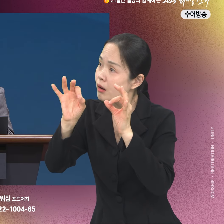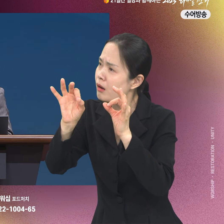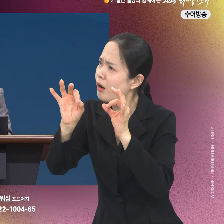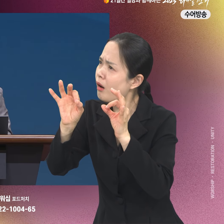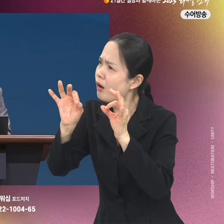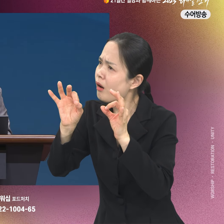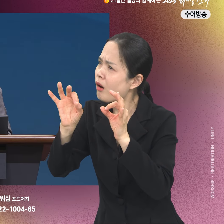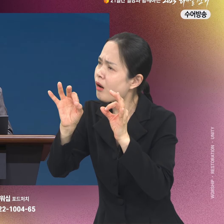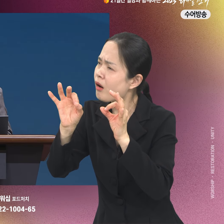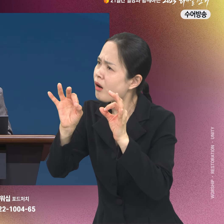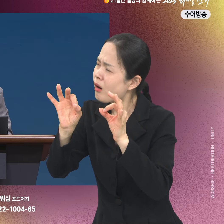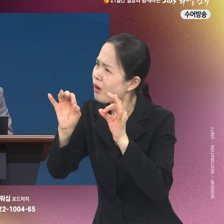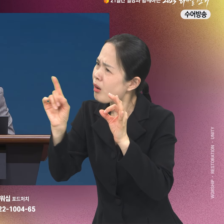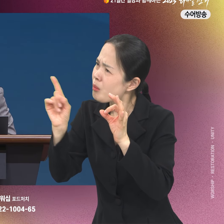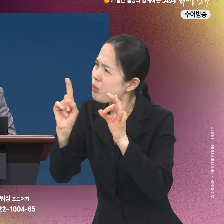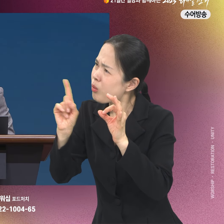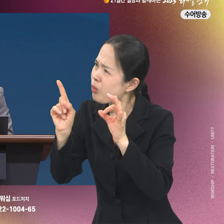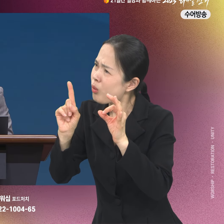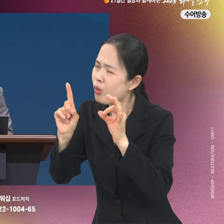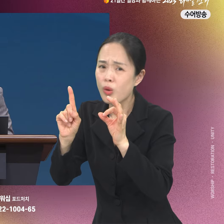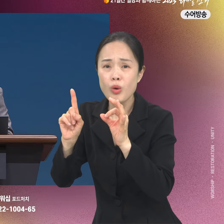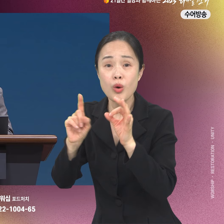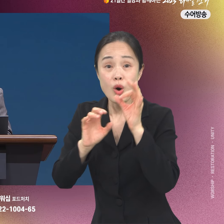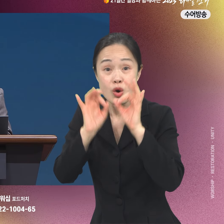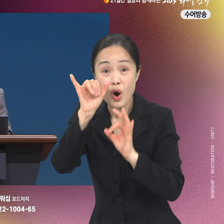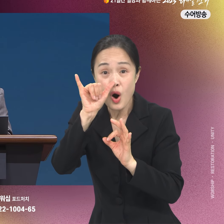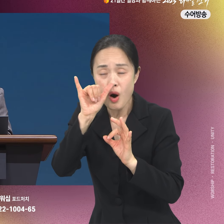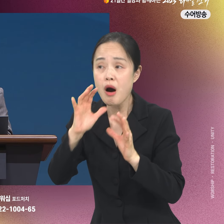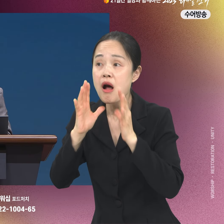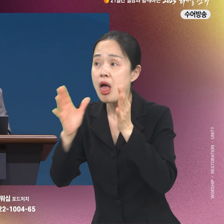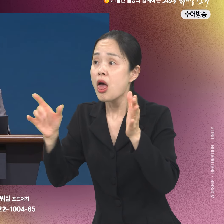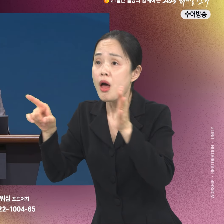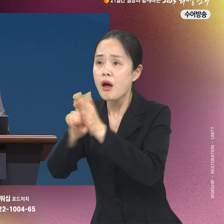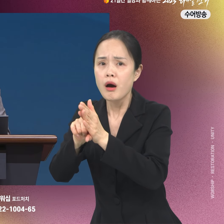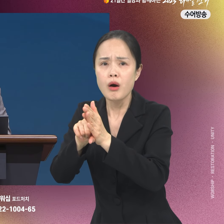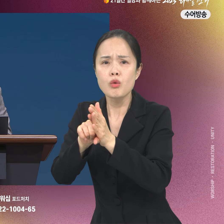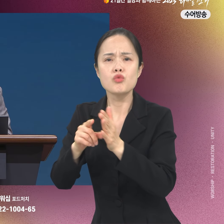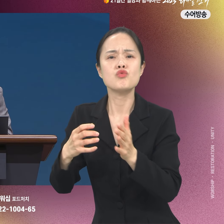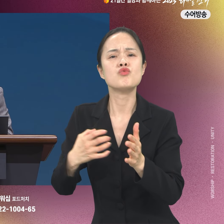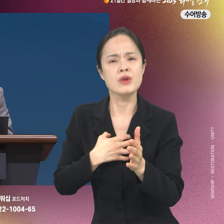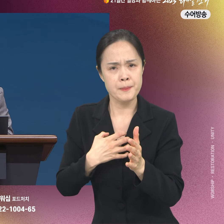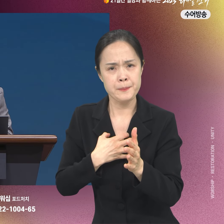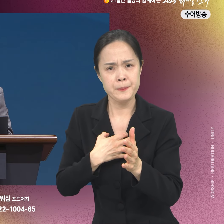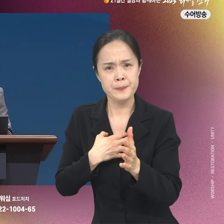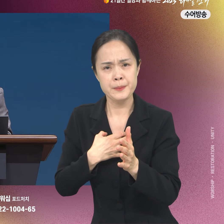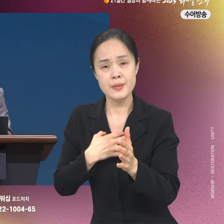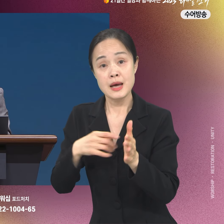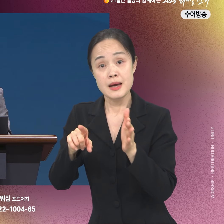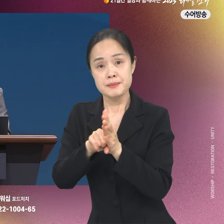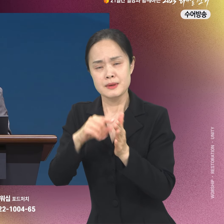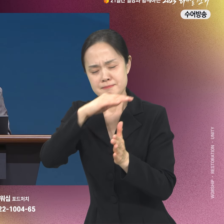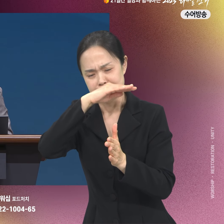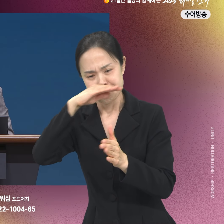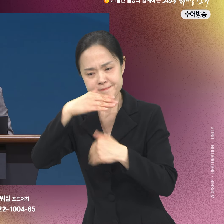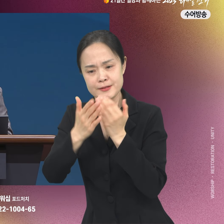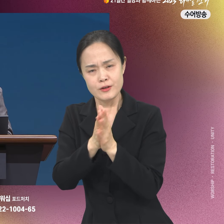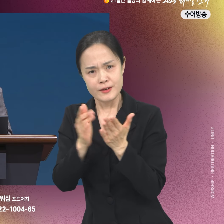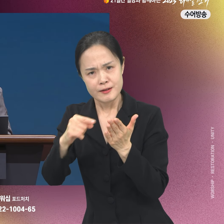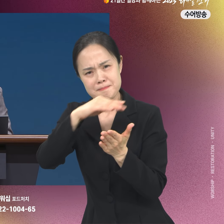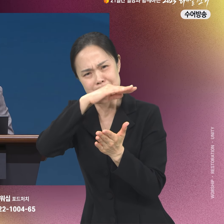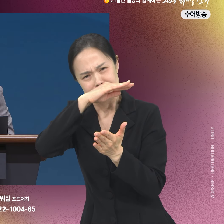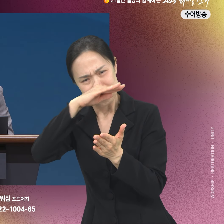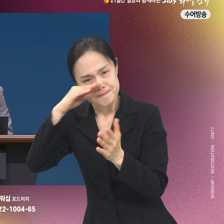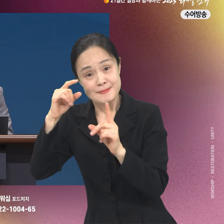저는 조심스러워서 그렇게 한 겁니다. 게다가 또 문제가 뭐가 있냐면 제가 처음에 시나리오를 한글로 쓰지만